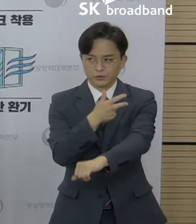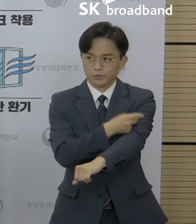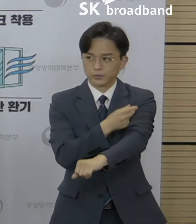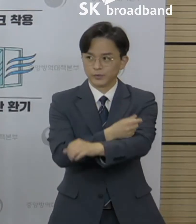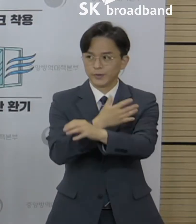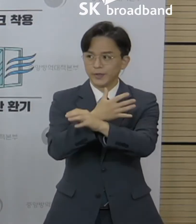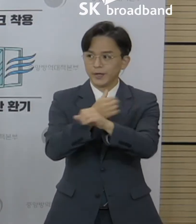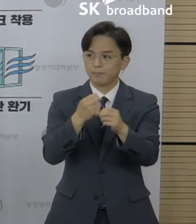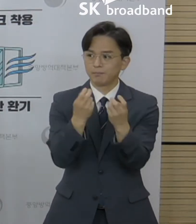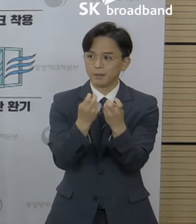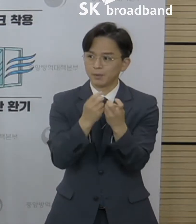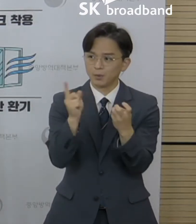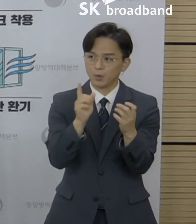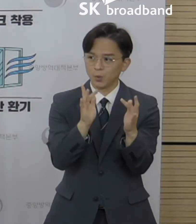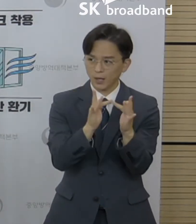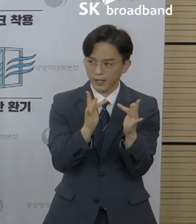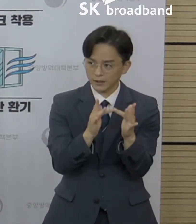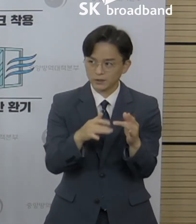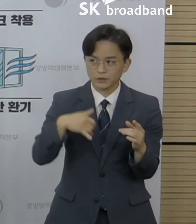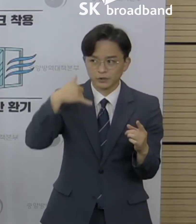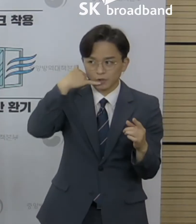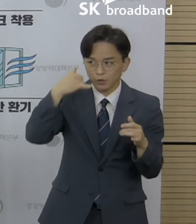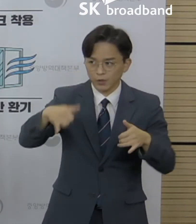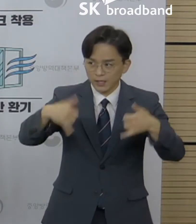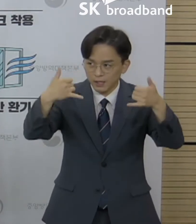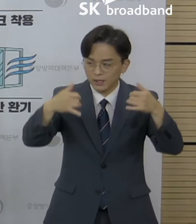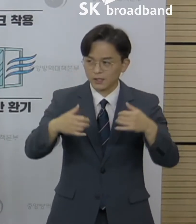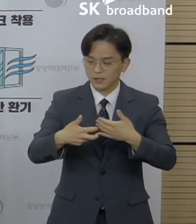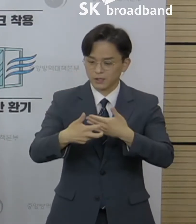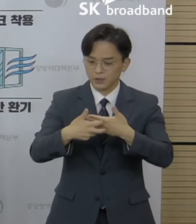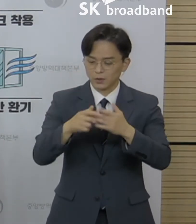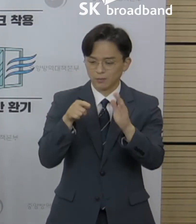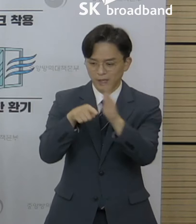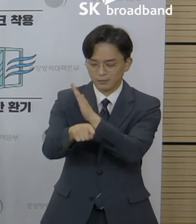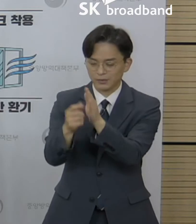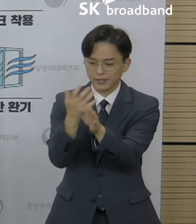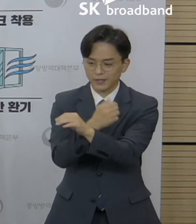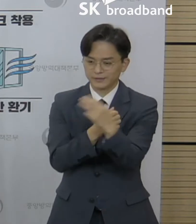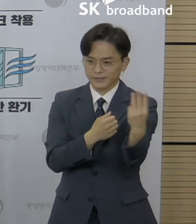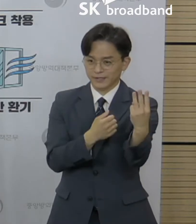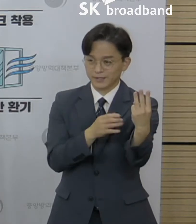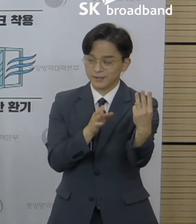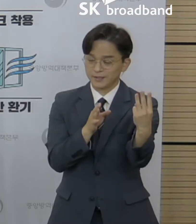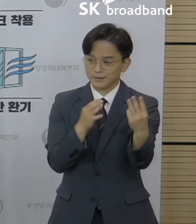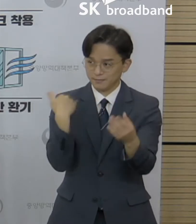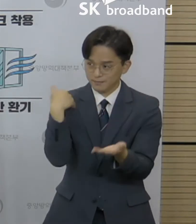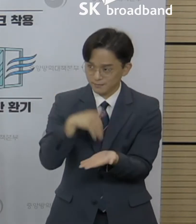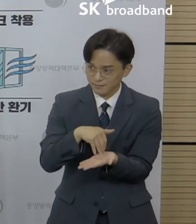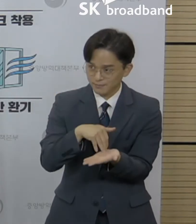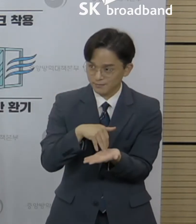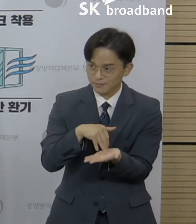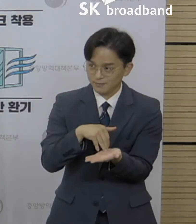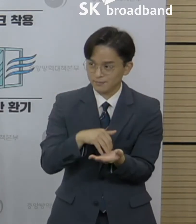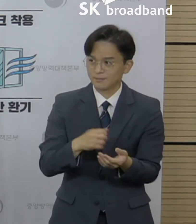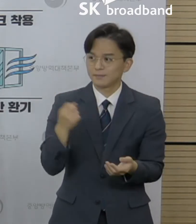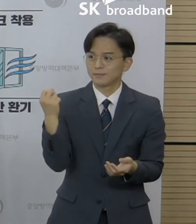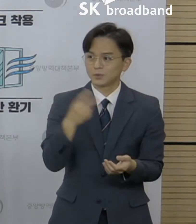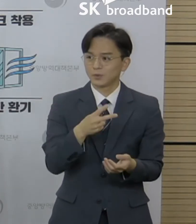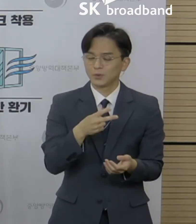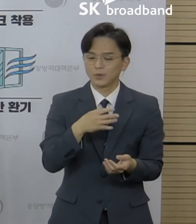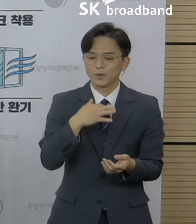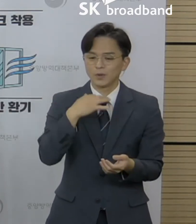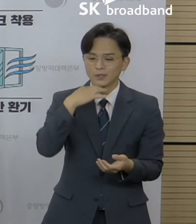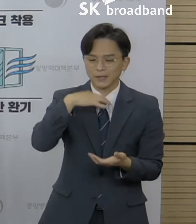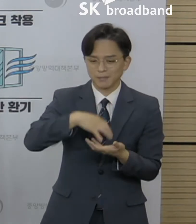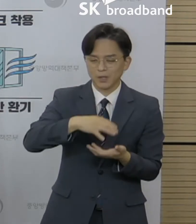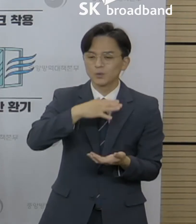의료기관 방문 예약으로 이루어지는지 고령자는 대리 예약도 허용했는데 하반기에도 대리 예약이 가능한지 궁금하다는